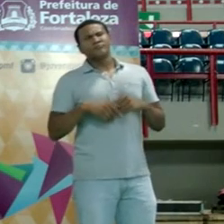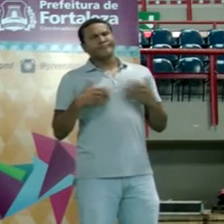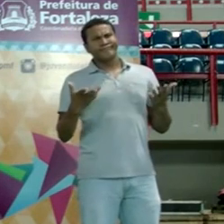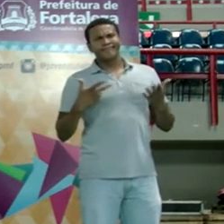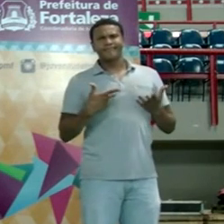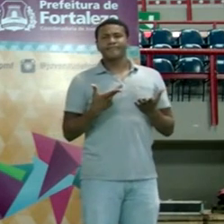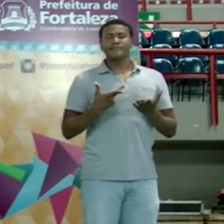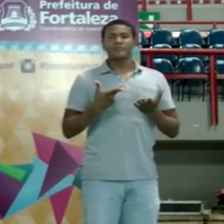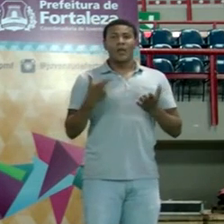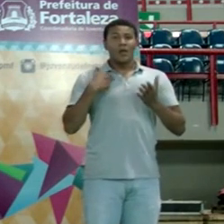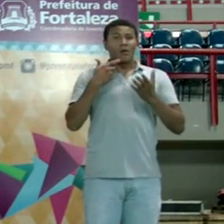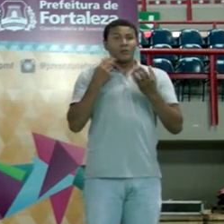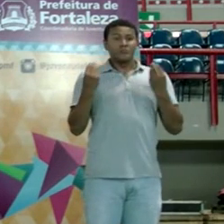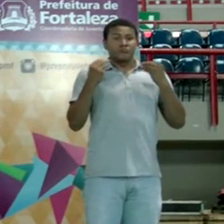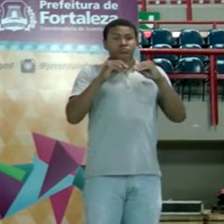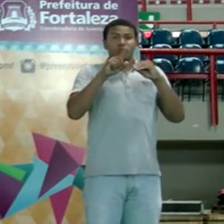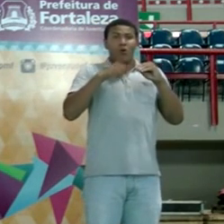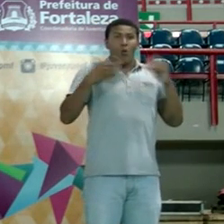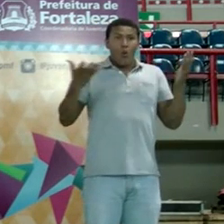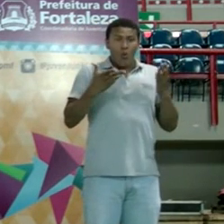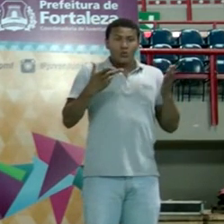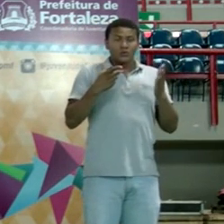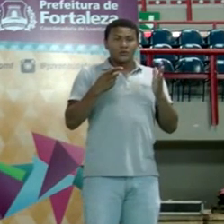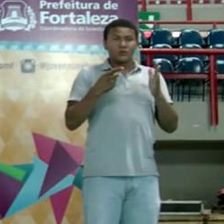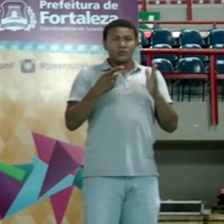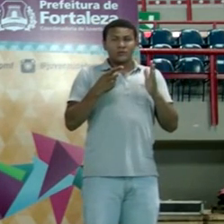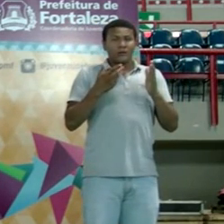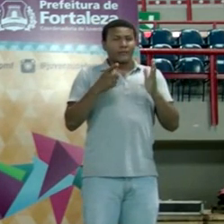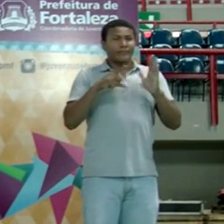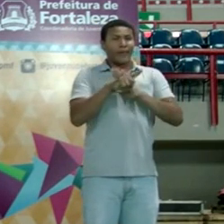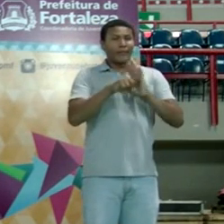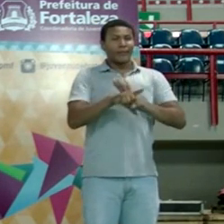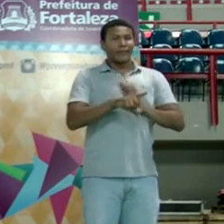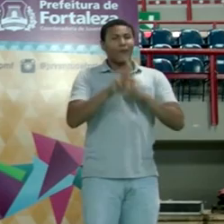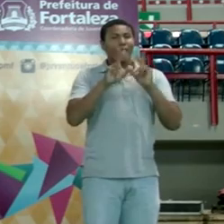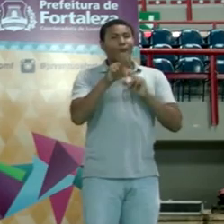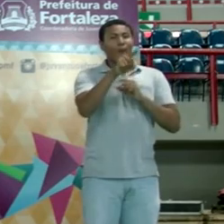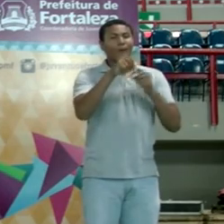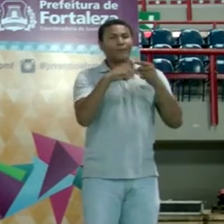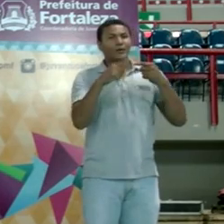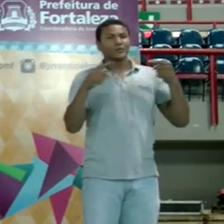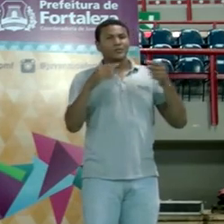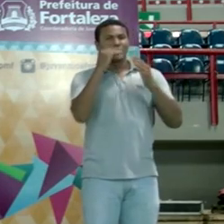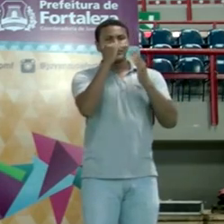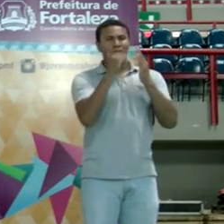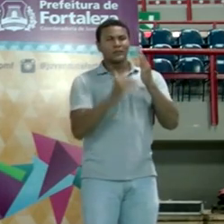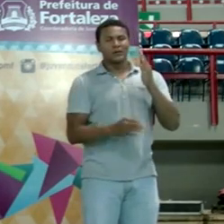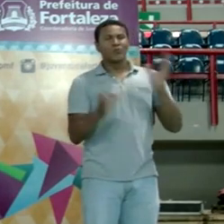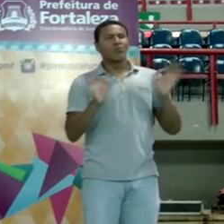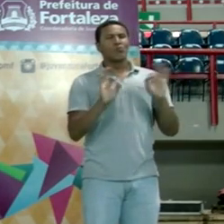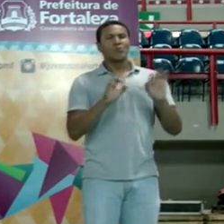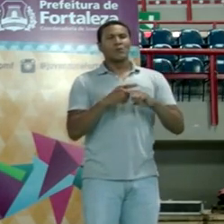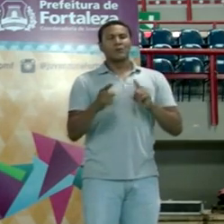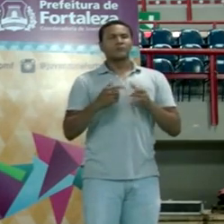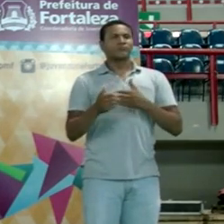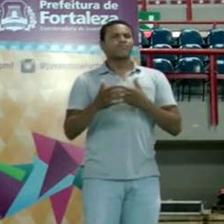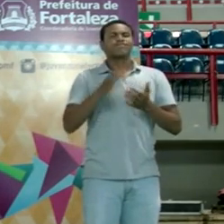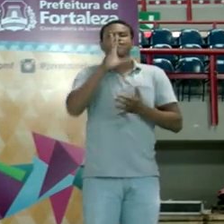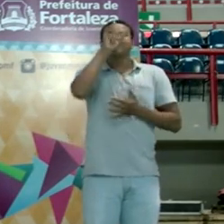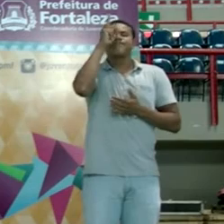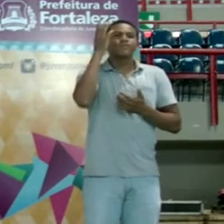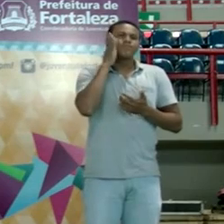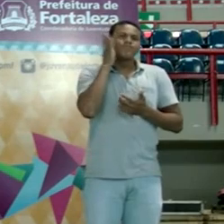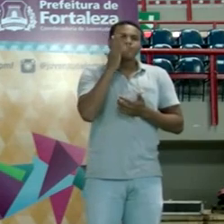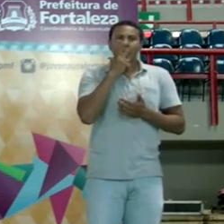não coloquei hoje para a gente resolver as questões na sequência que está na apostila não, tá? Eu queria começar conversando